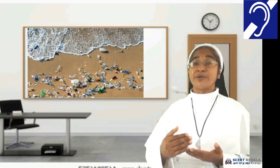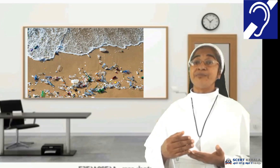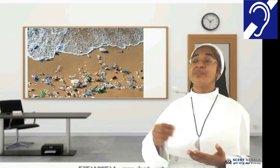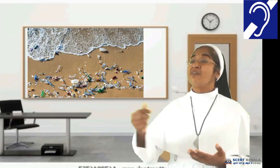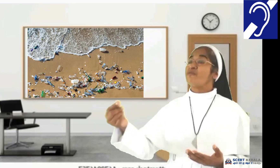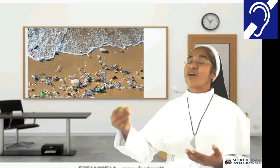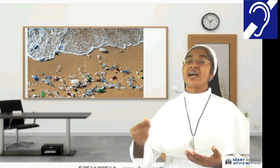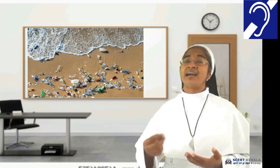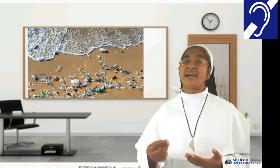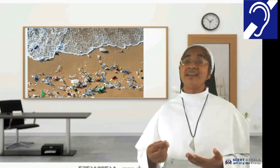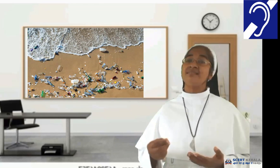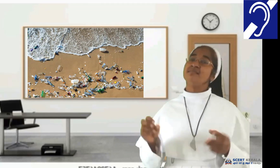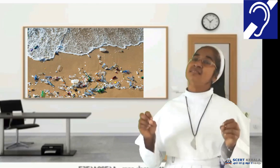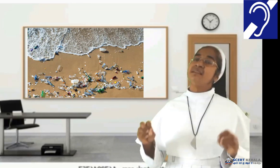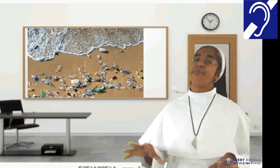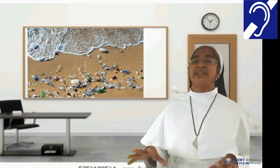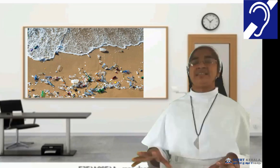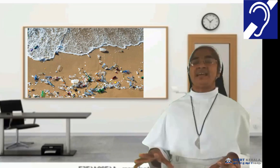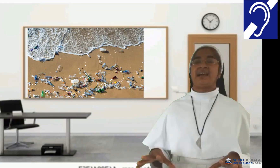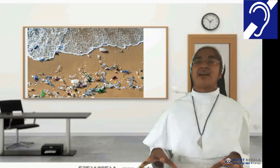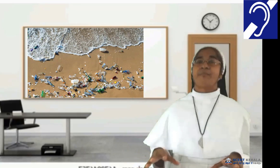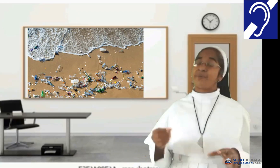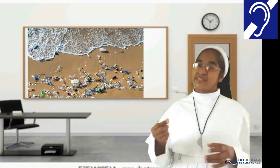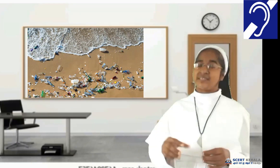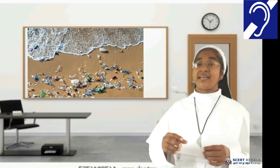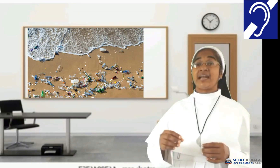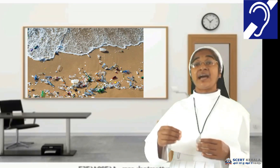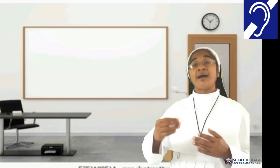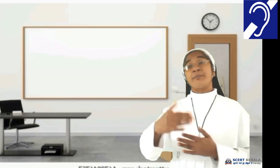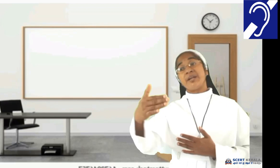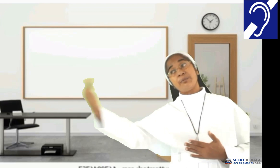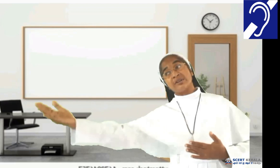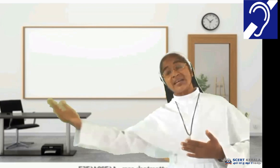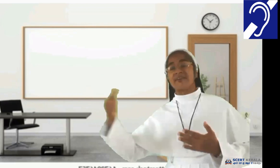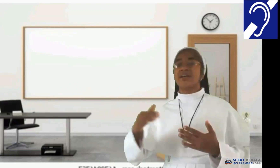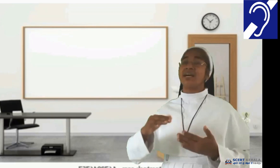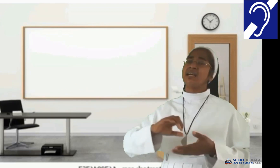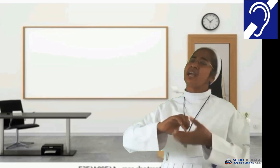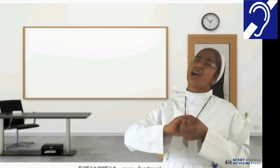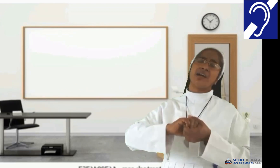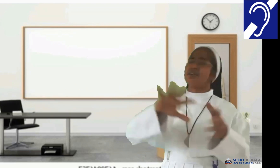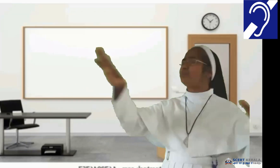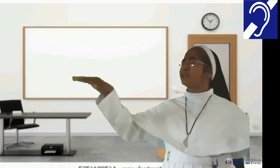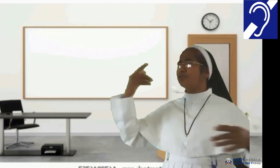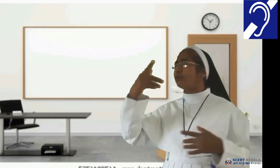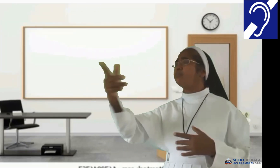സാധനങ്ങളൊന്നും വാങ്ങാൻ പറ്റിയല്ല. പൈസയില്ല, പിന്നെ പുറത്തേക്ക് അവർക്ക് യാതൊരു ബന്ധവും